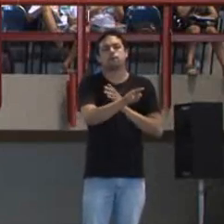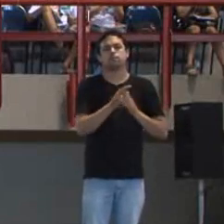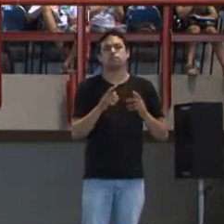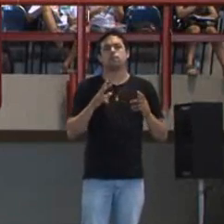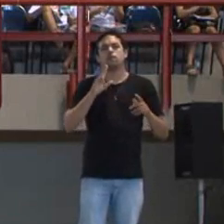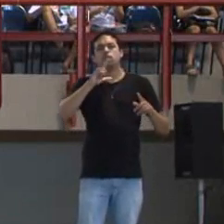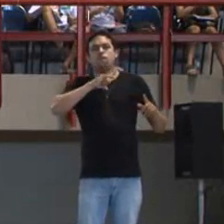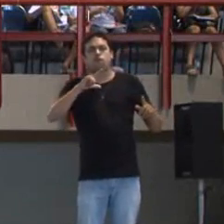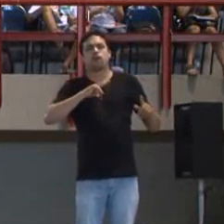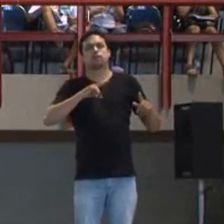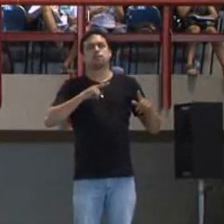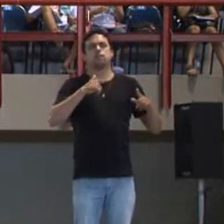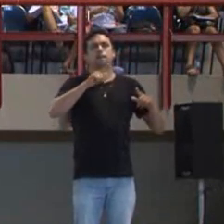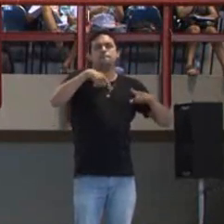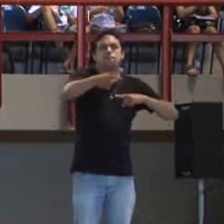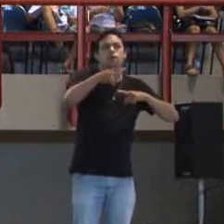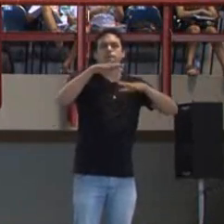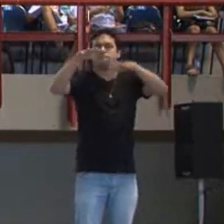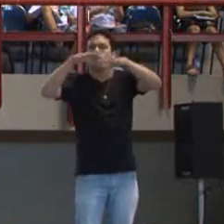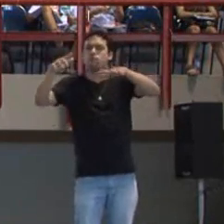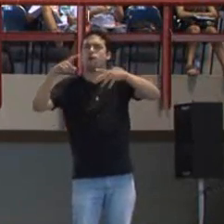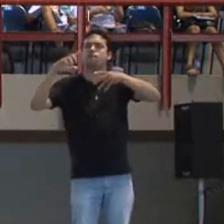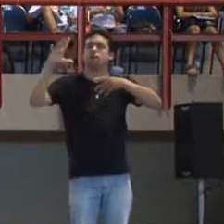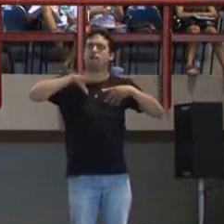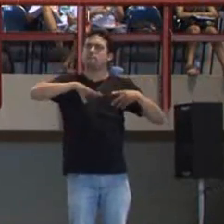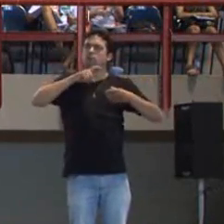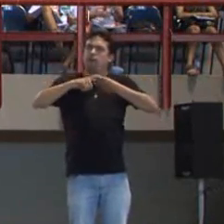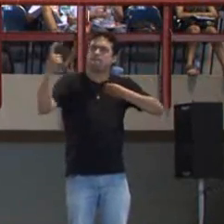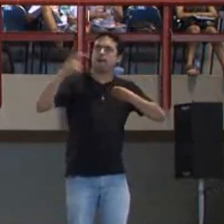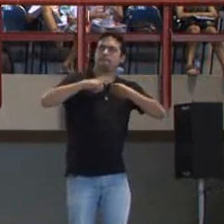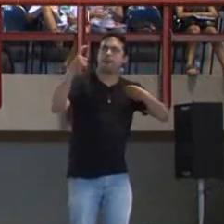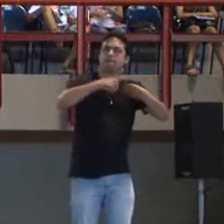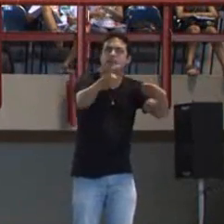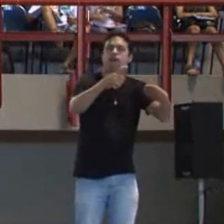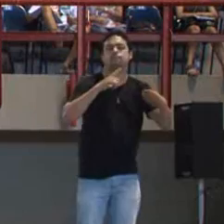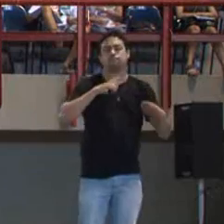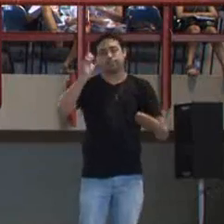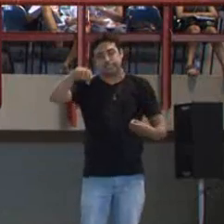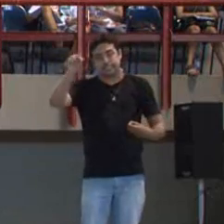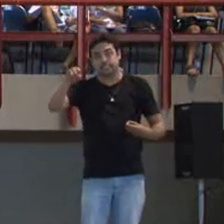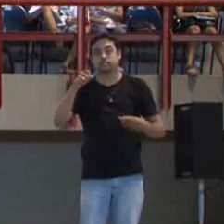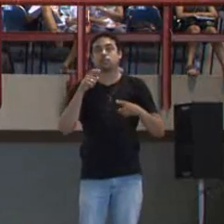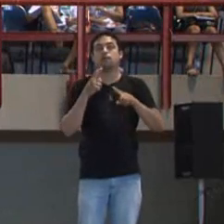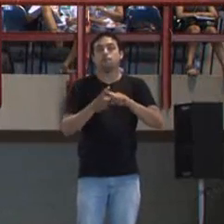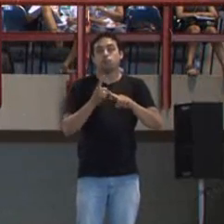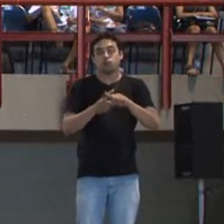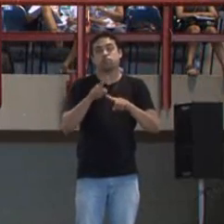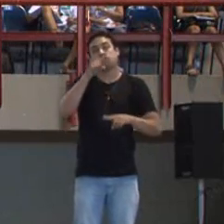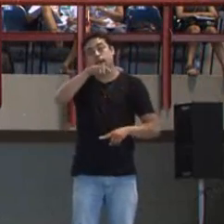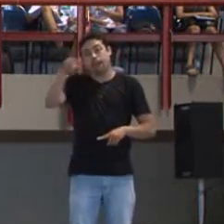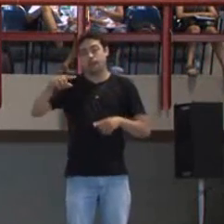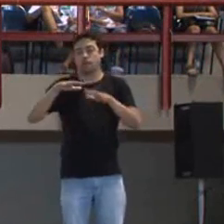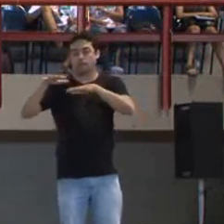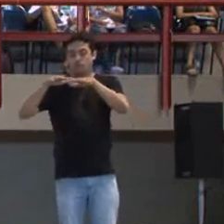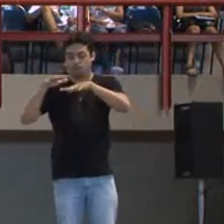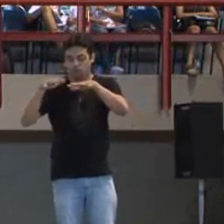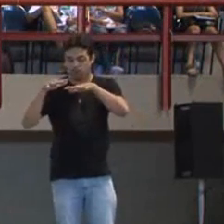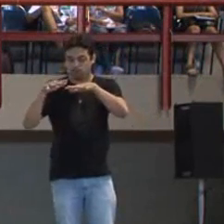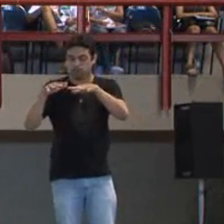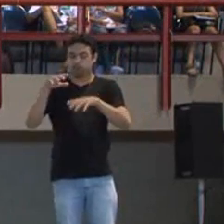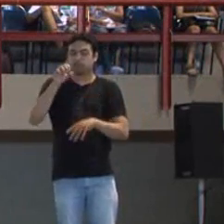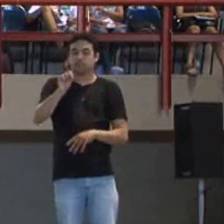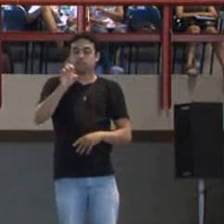ter uma série de movimentos depois que vão querer se separar de Portugal? Sim, vai. Aí esses vão ser chamados de movimentos